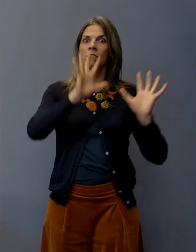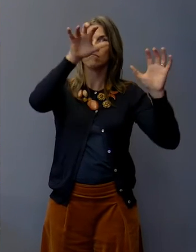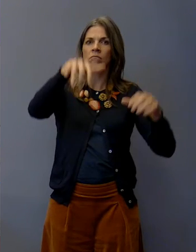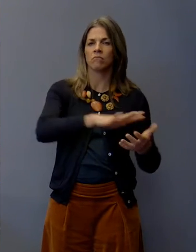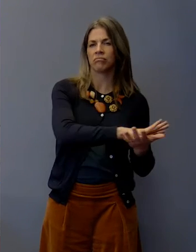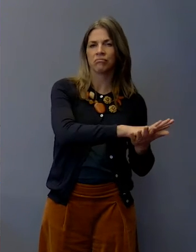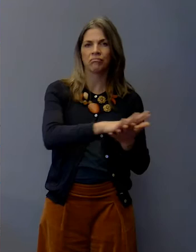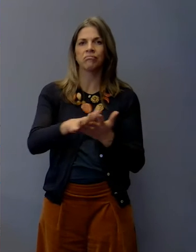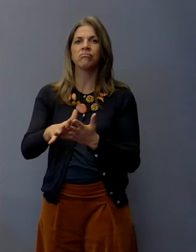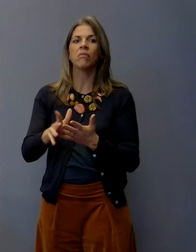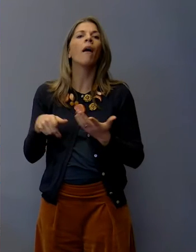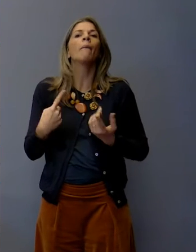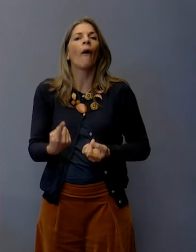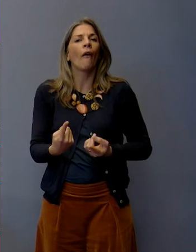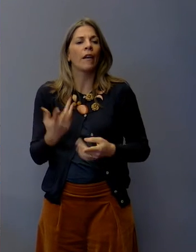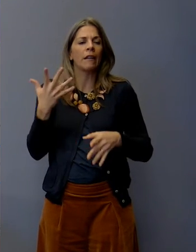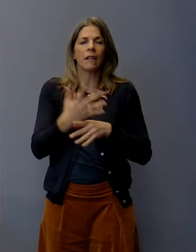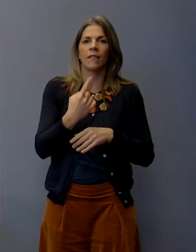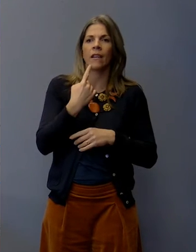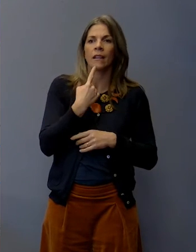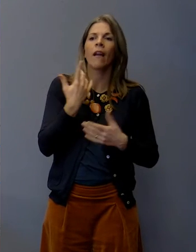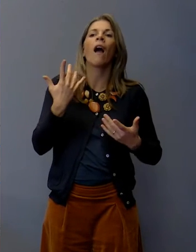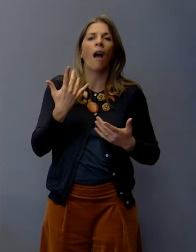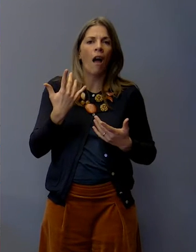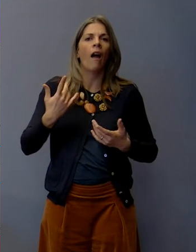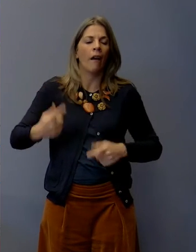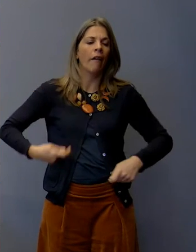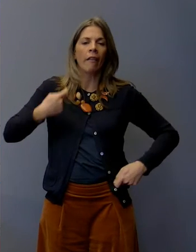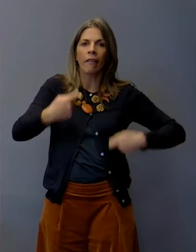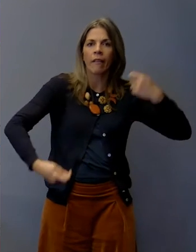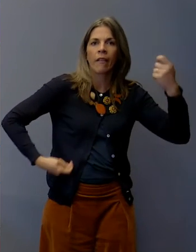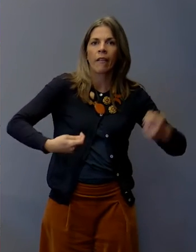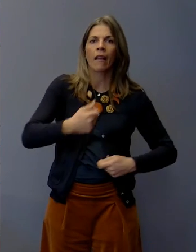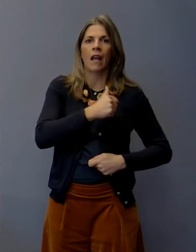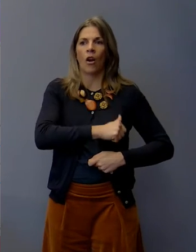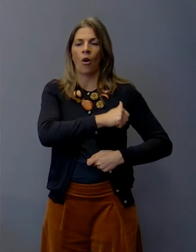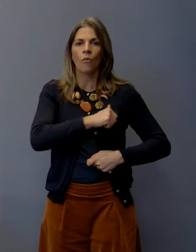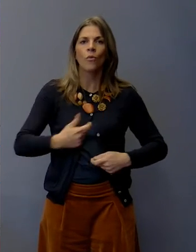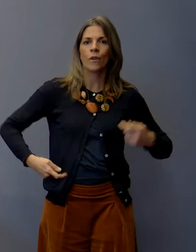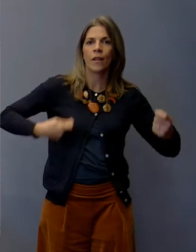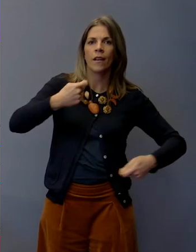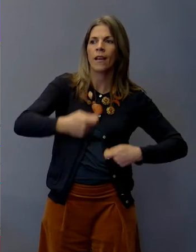l'amministrazione comunale perché non può fare a meno di ingerimento era posta queste opere di medie di un nuovo gioco di soldi allora anche questo è inammissibile